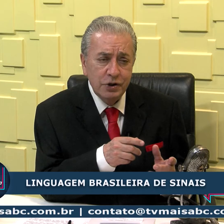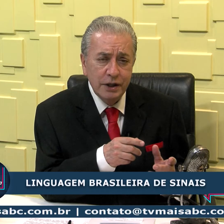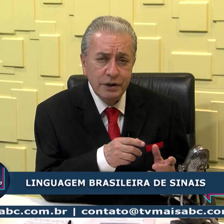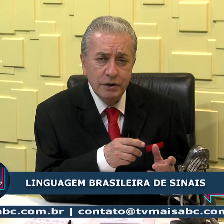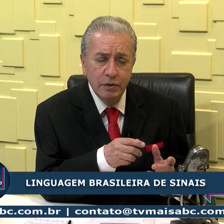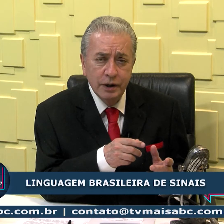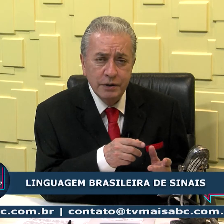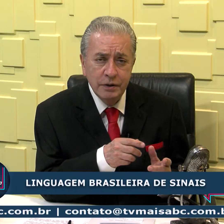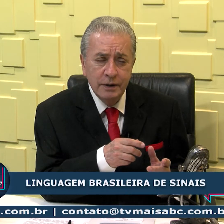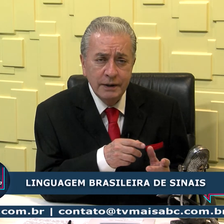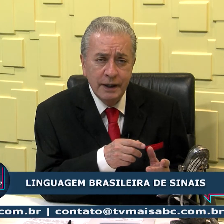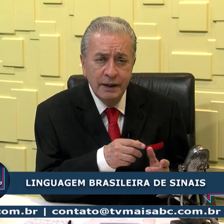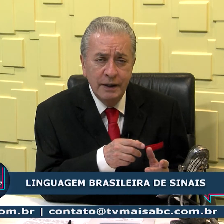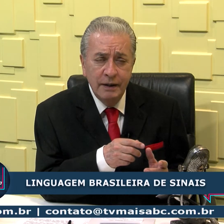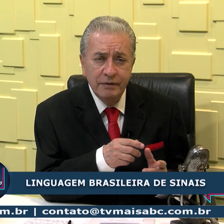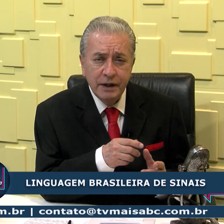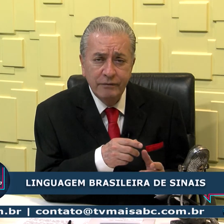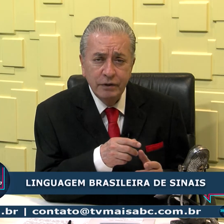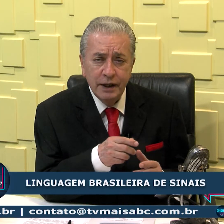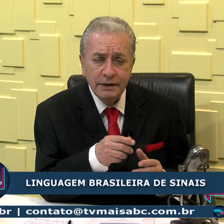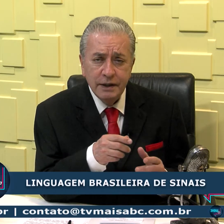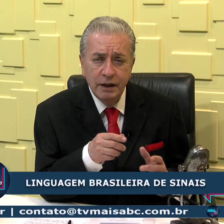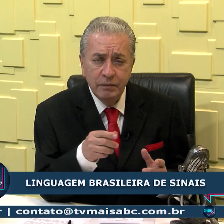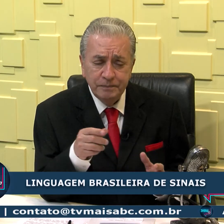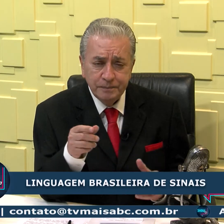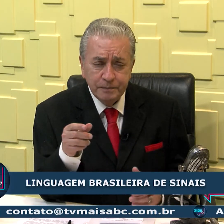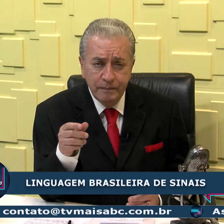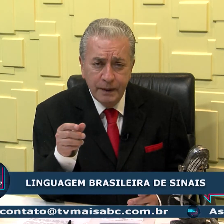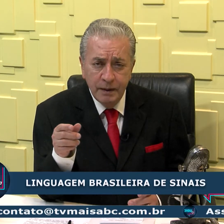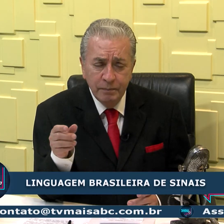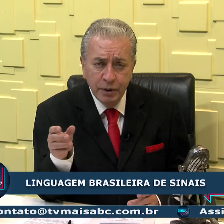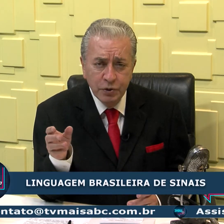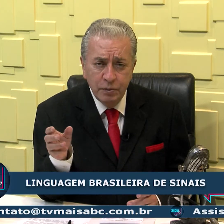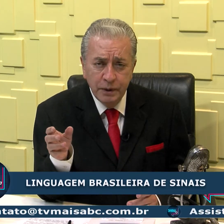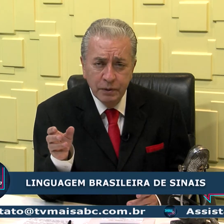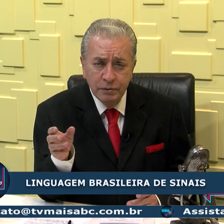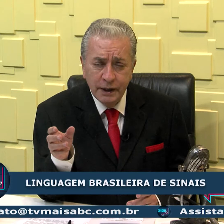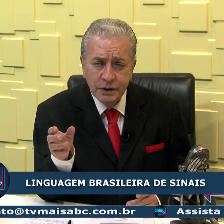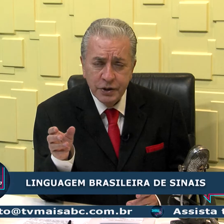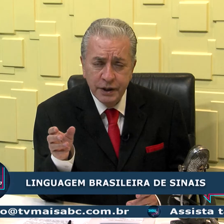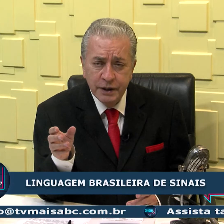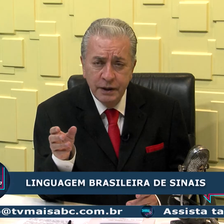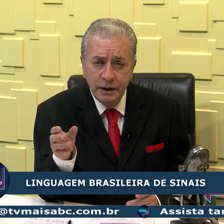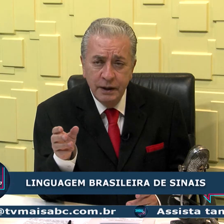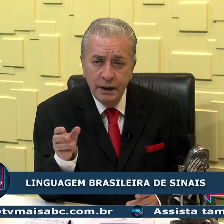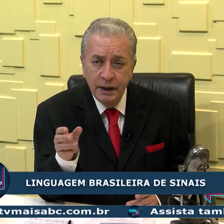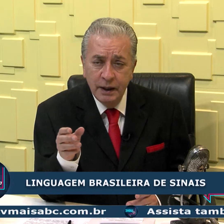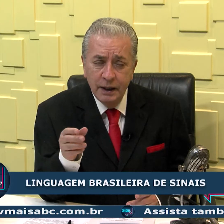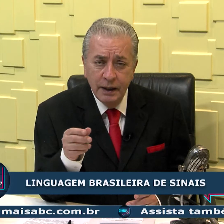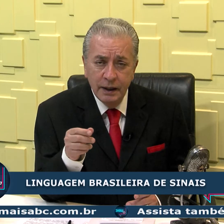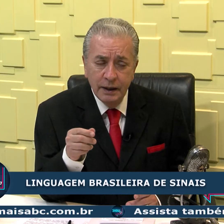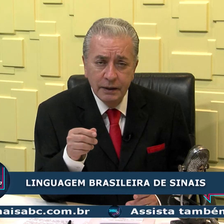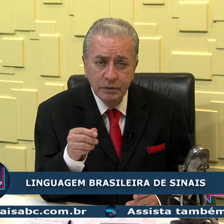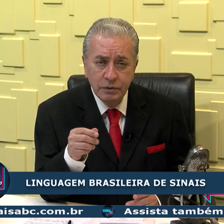gente num cantinho da tela fique à vontade se não pode cobrir com tela cheia do